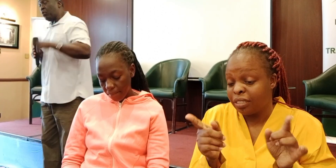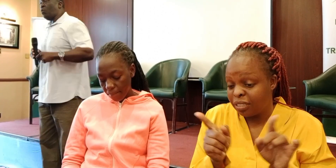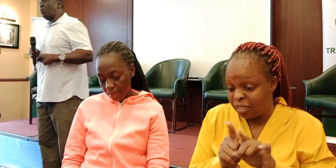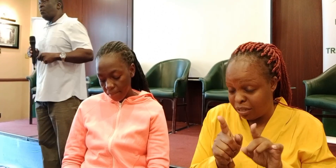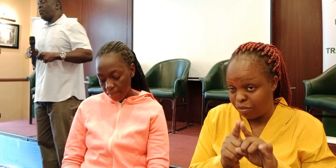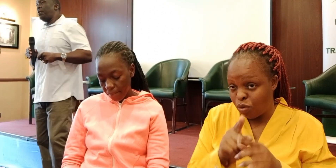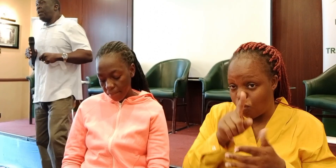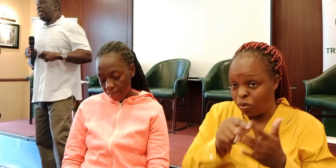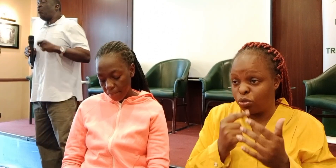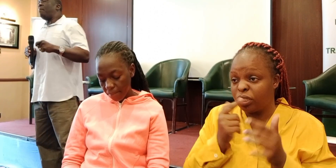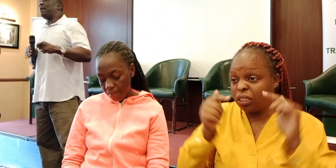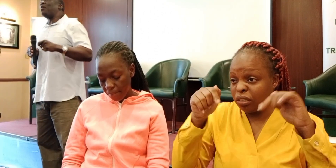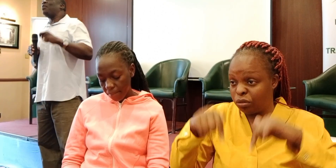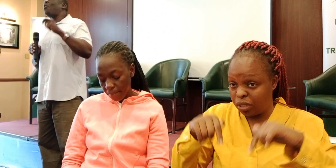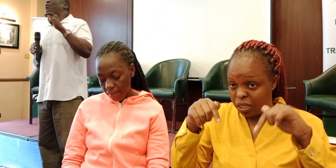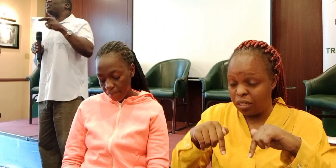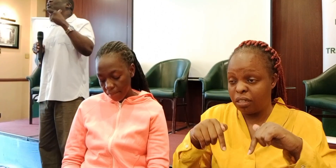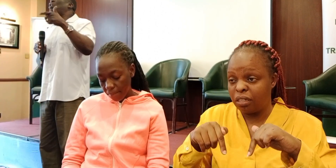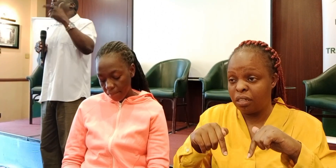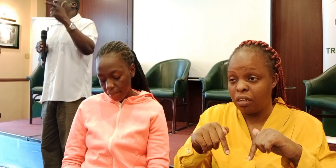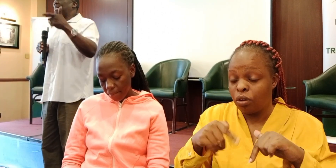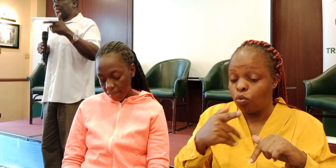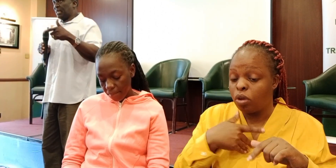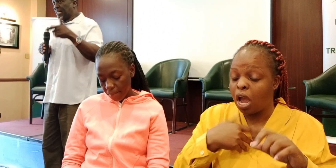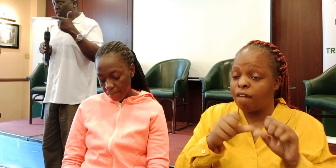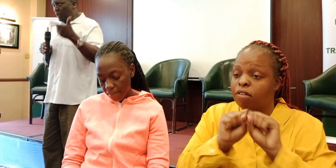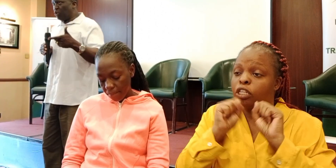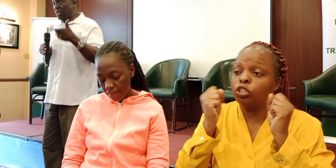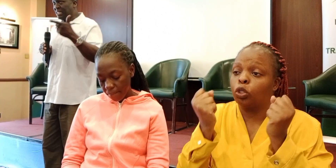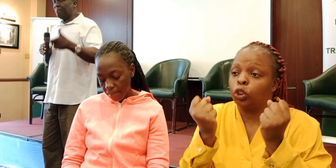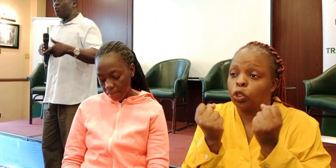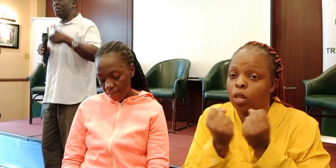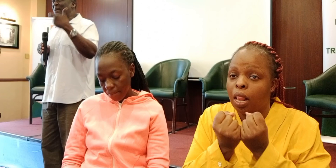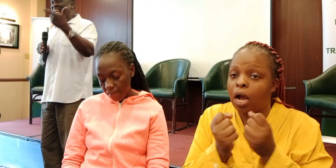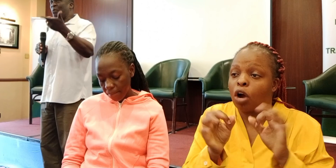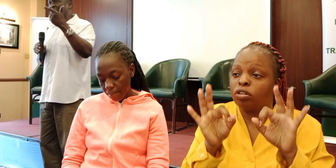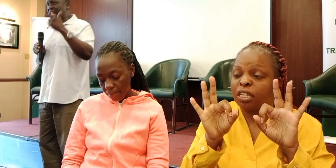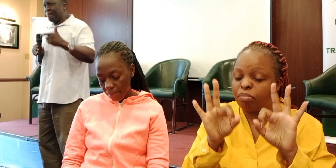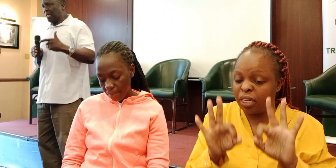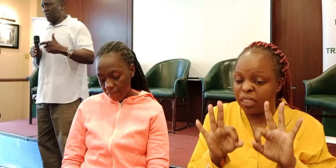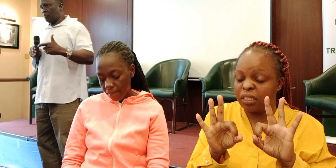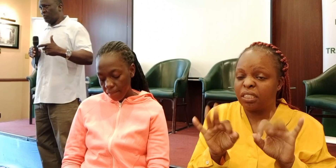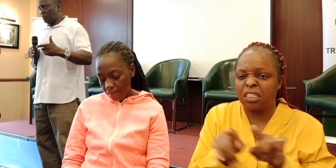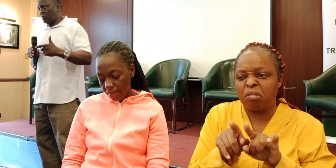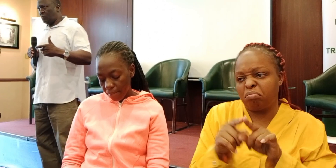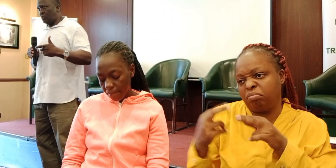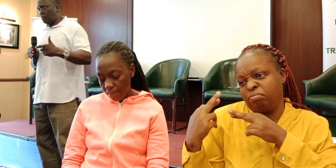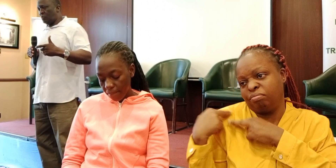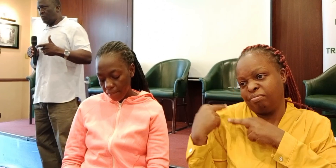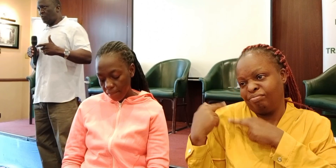Tunachosema leo ni kwamba kuna social accountability. Katika Kiswahili tunasema uwajibikaji wa kijamii.